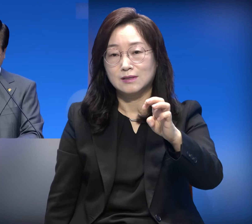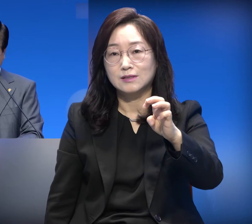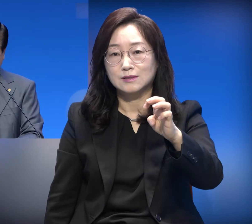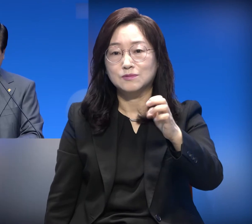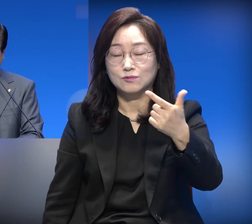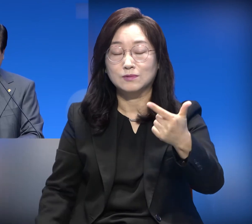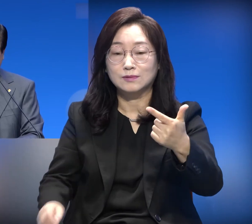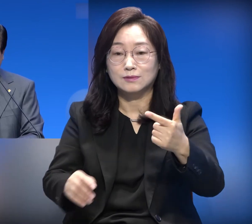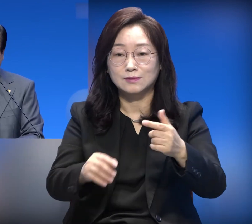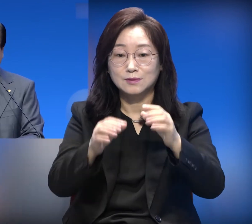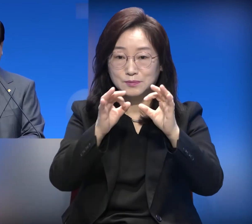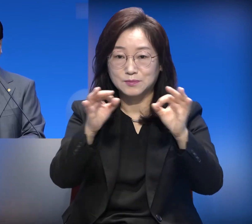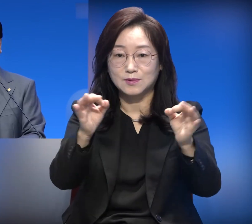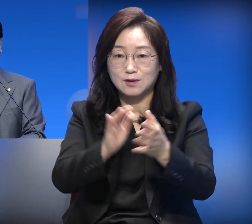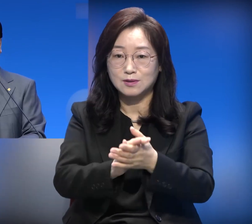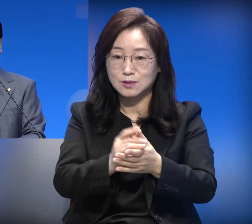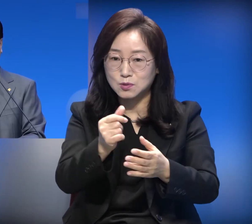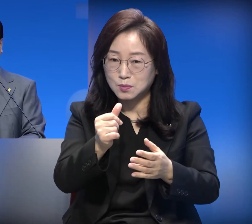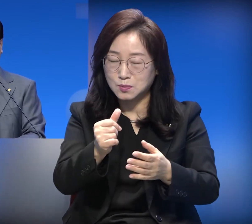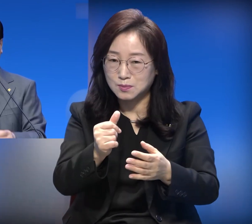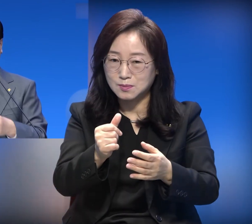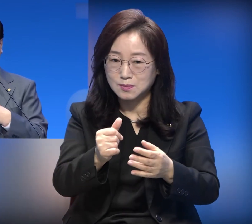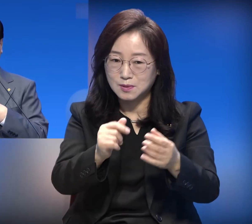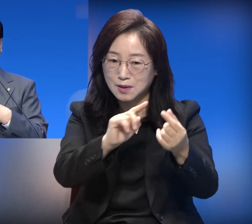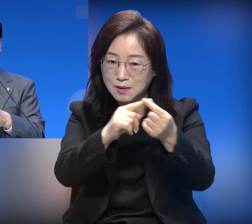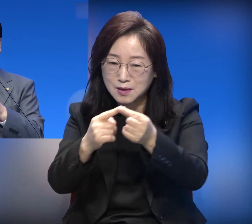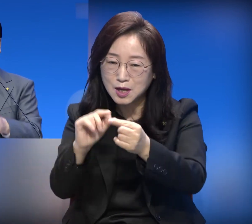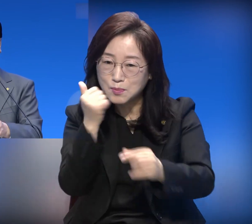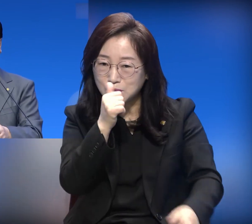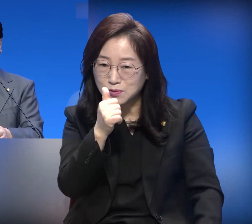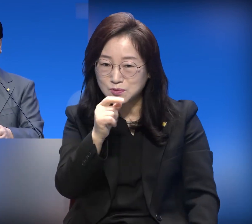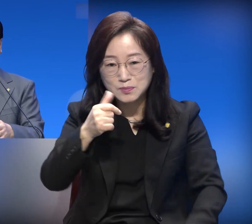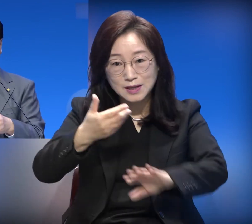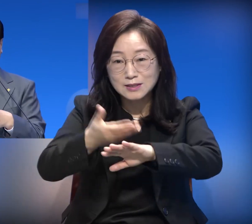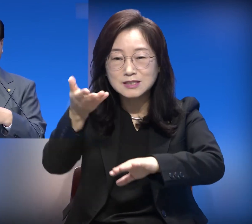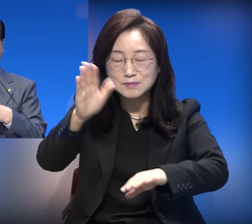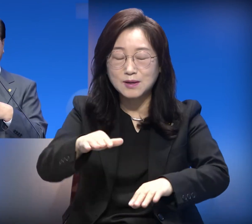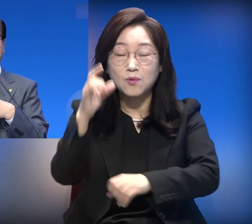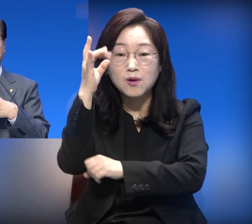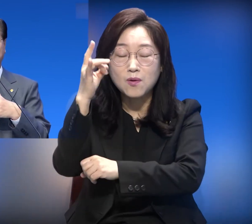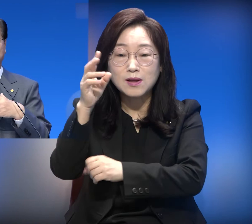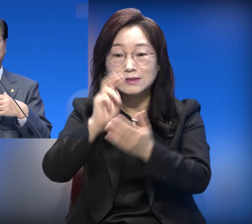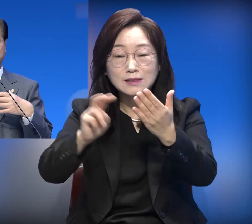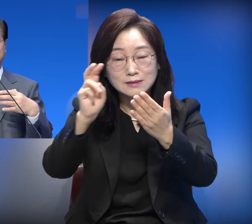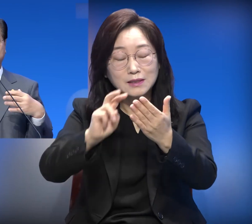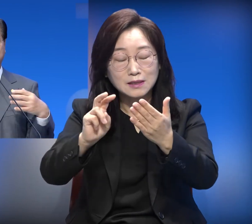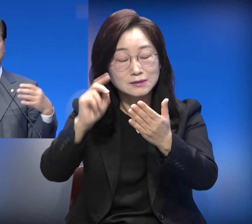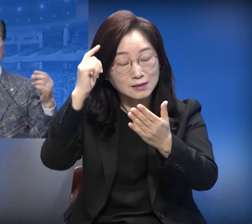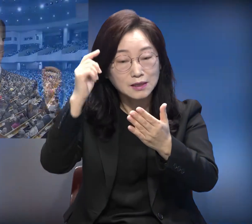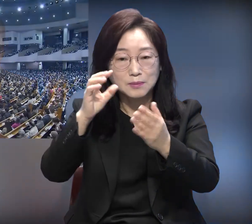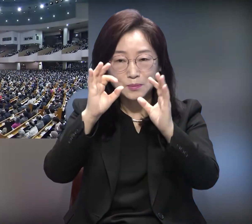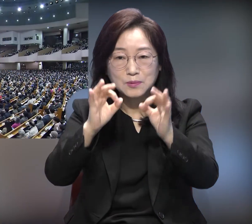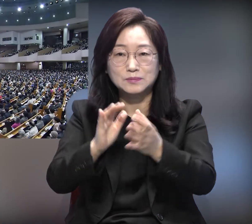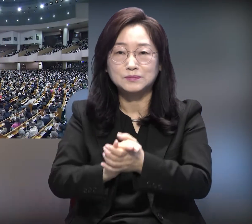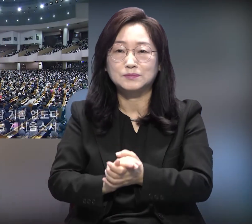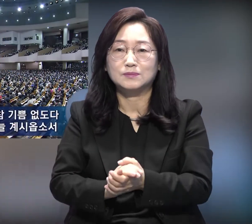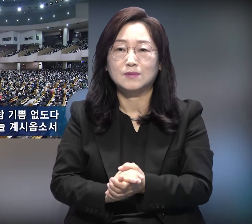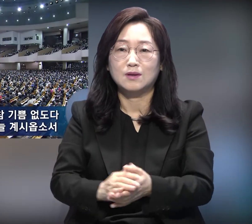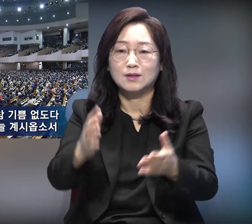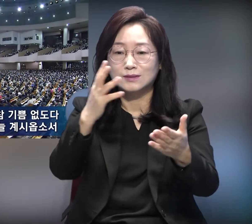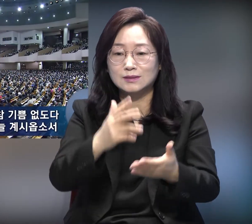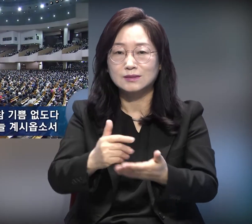번역이 조금 의역되어 있지만 원래 뜻을 생각하면서 오늘 이 찬송을 함께 부르겠습니다.